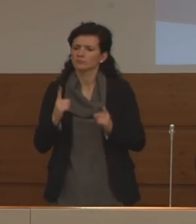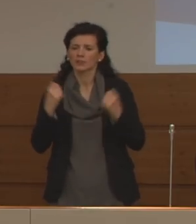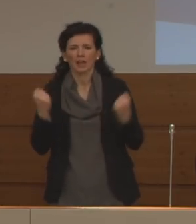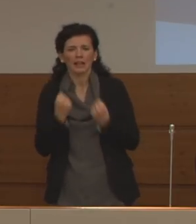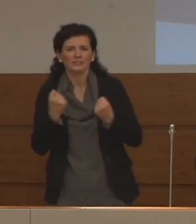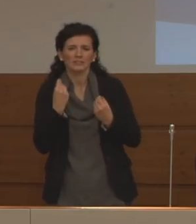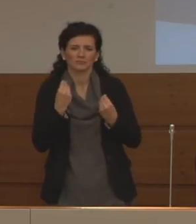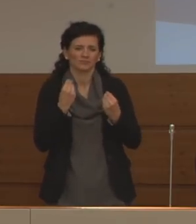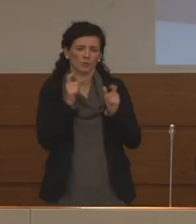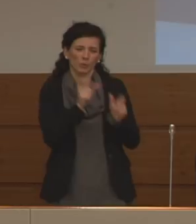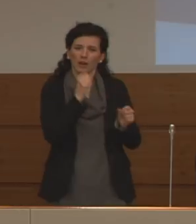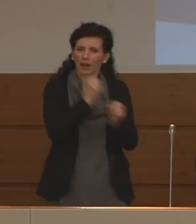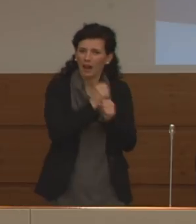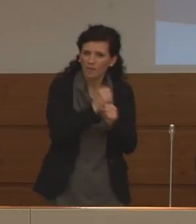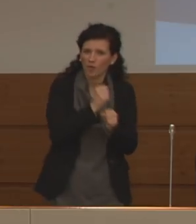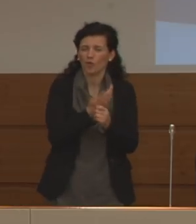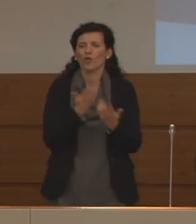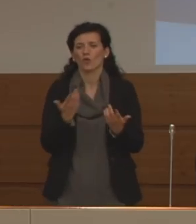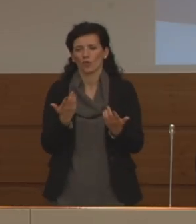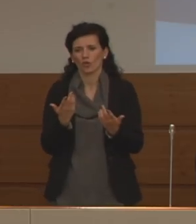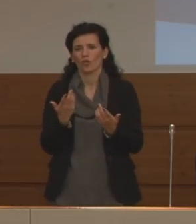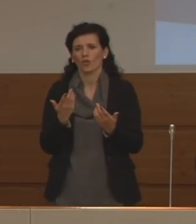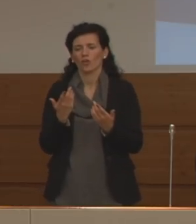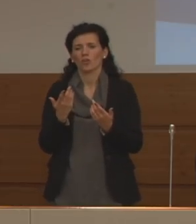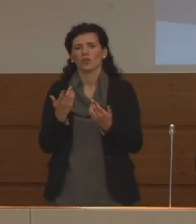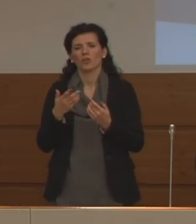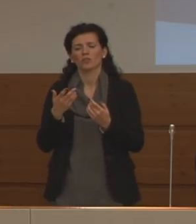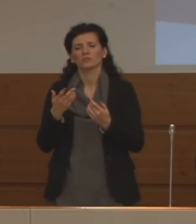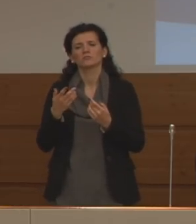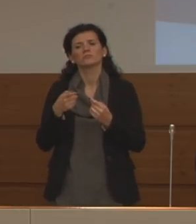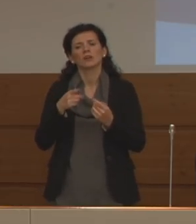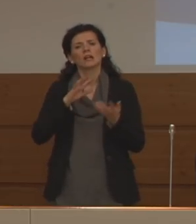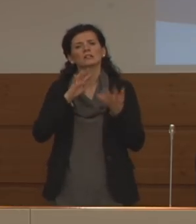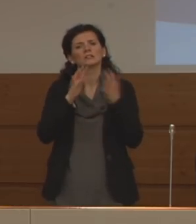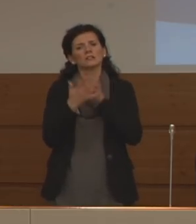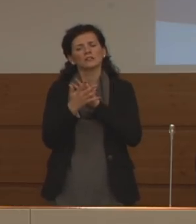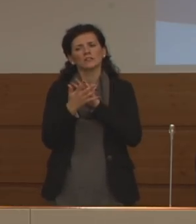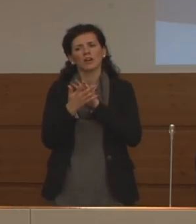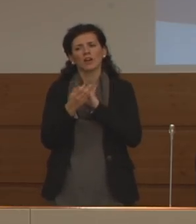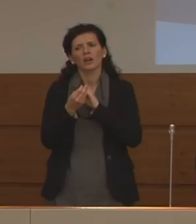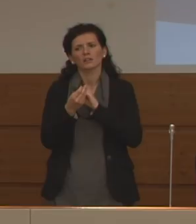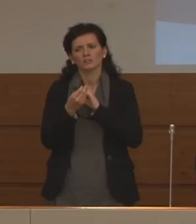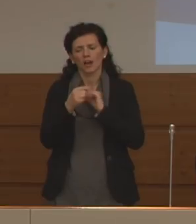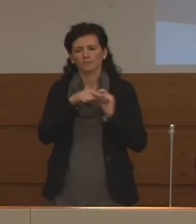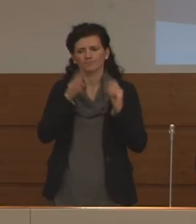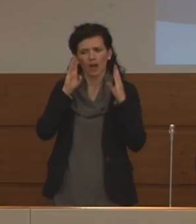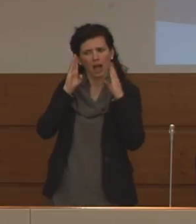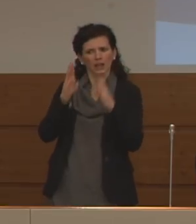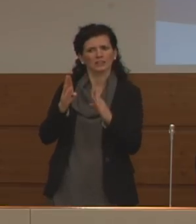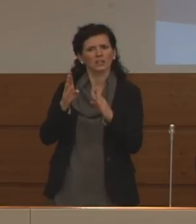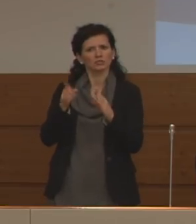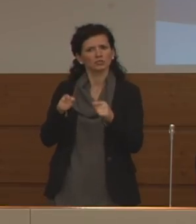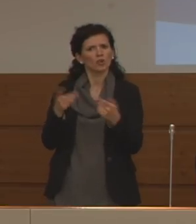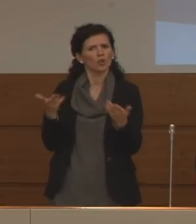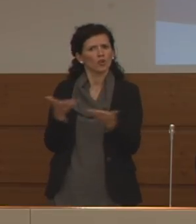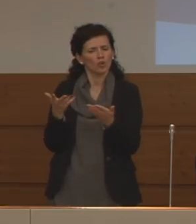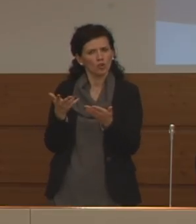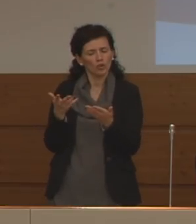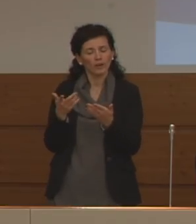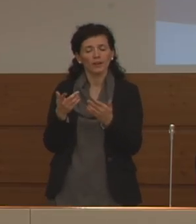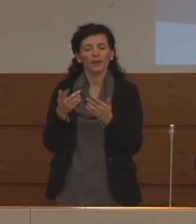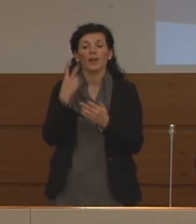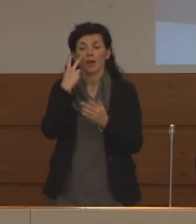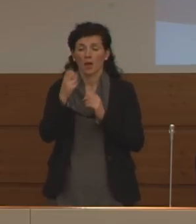lavorative sposta adesso l'attenzione in maniera importante su quella che la